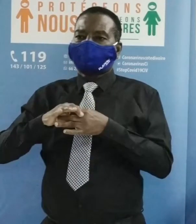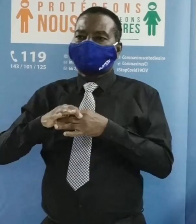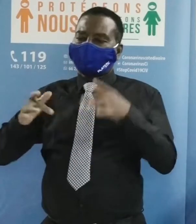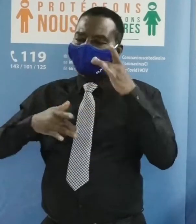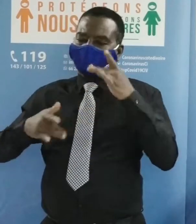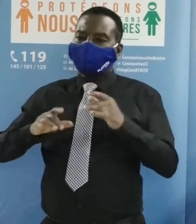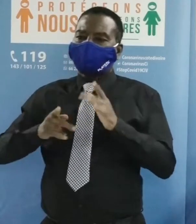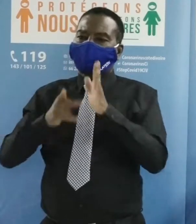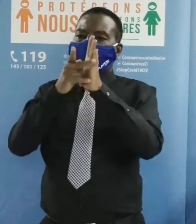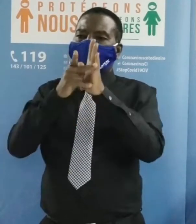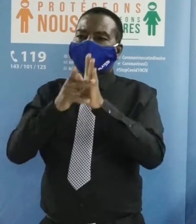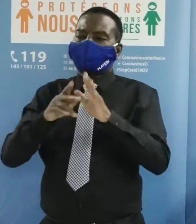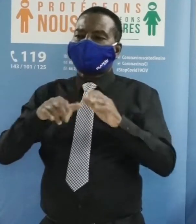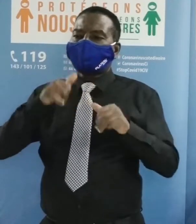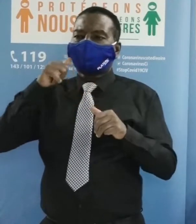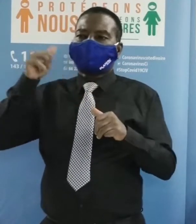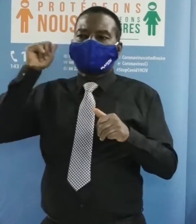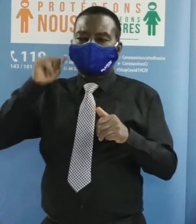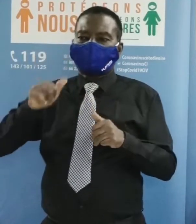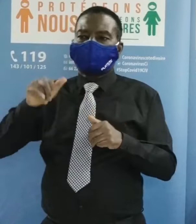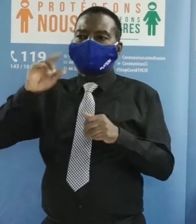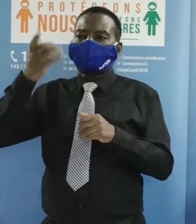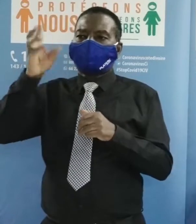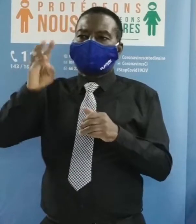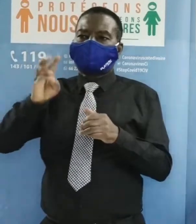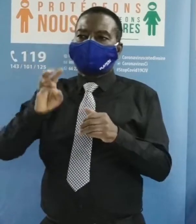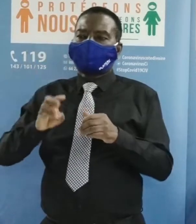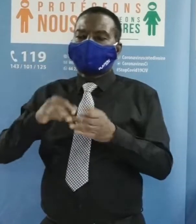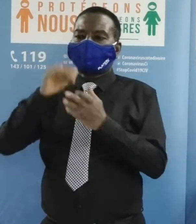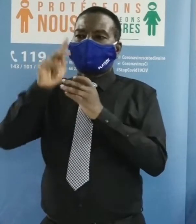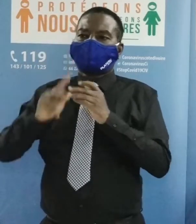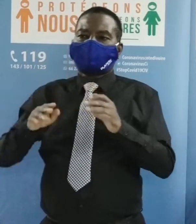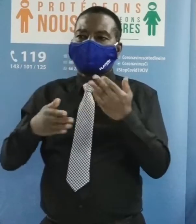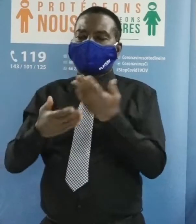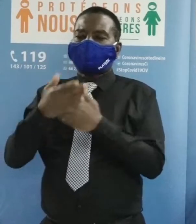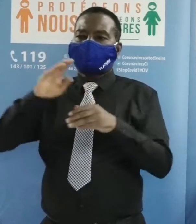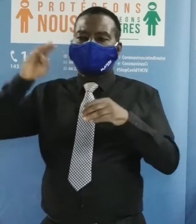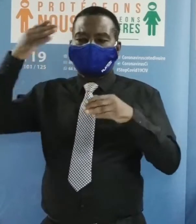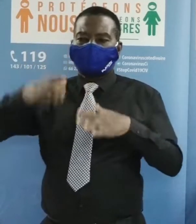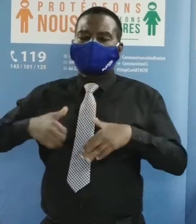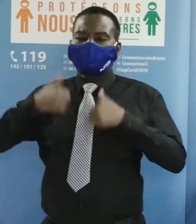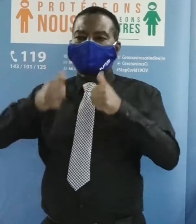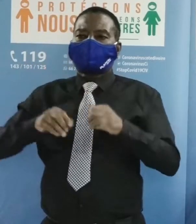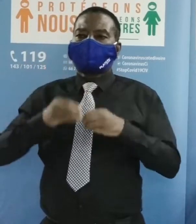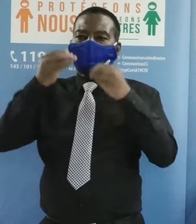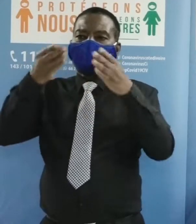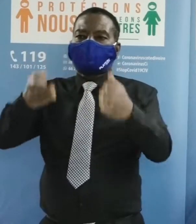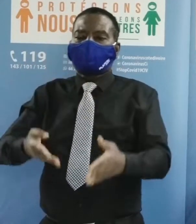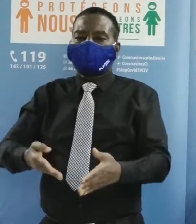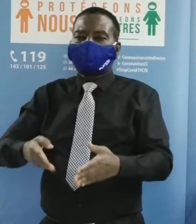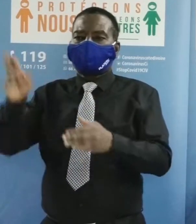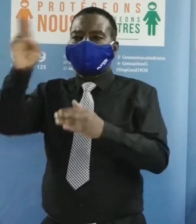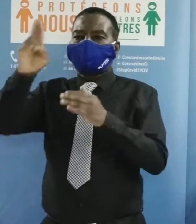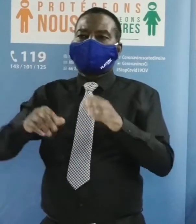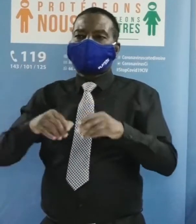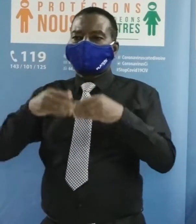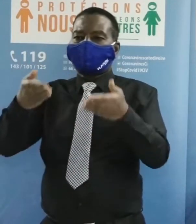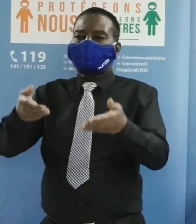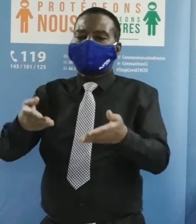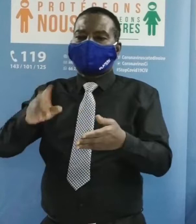du russe présenté hier 16 juin 2020 par le ministère de la santé du jeune public donné les résultats suivants